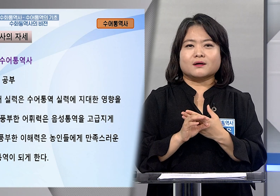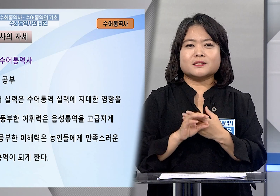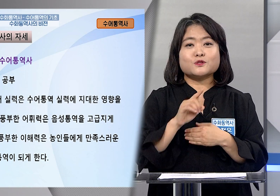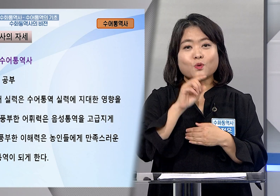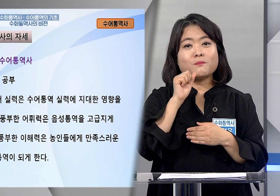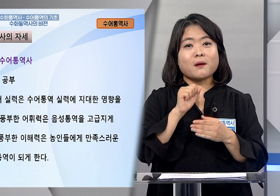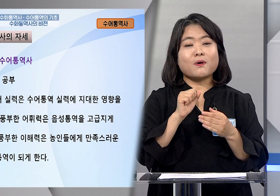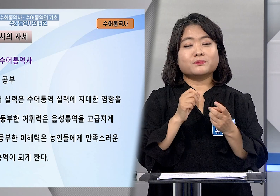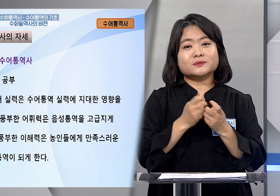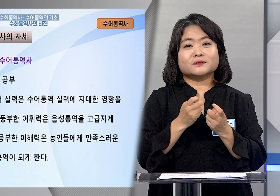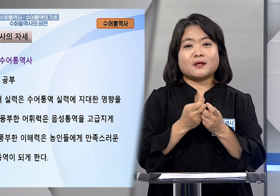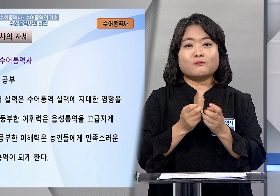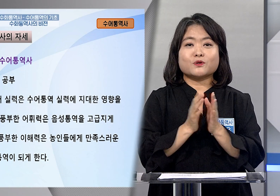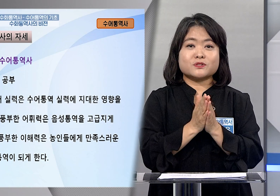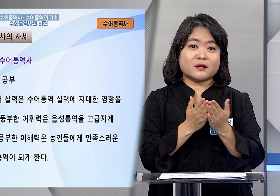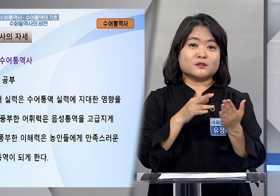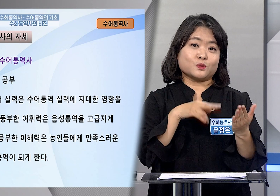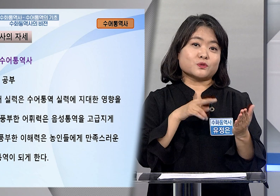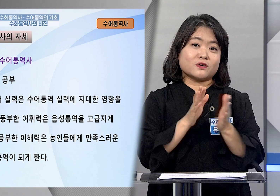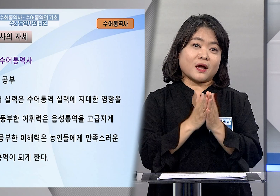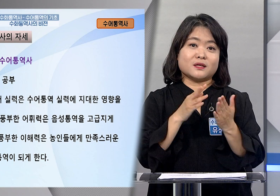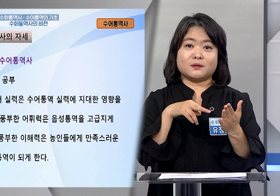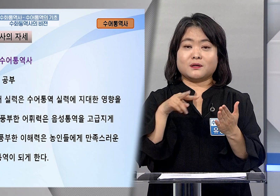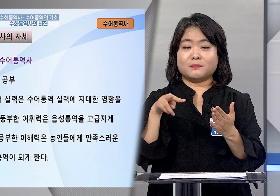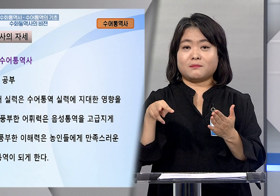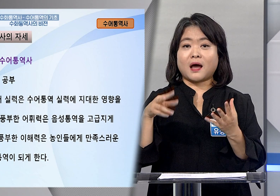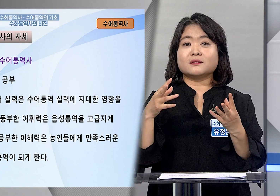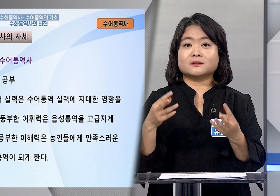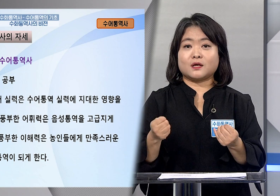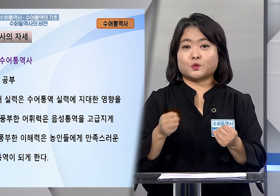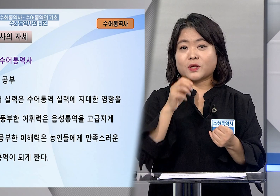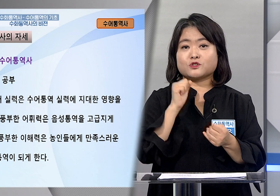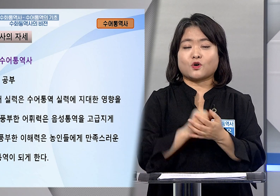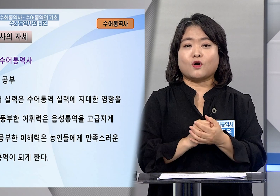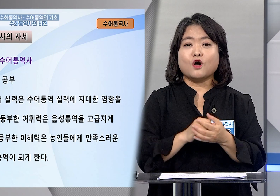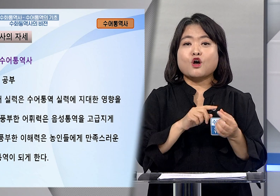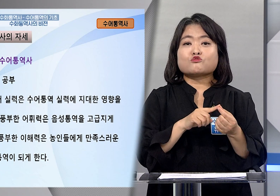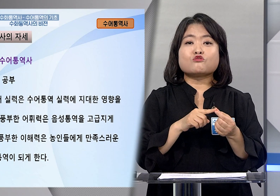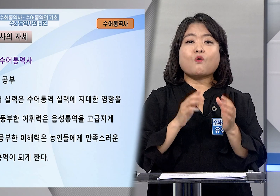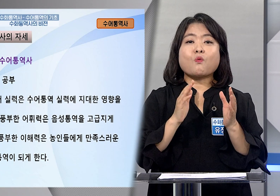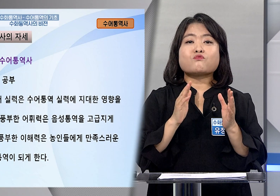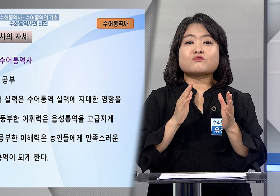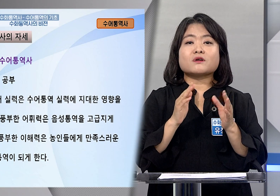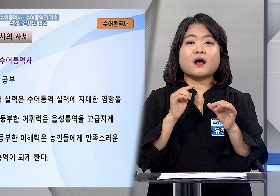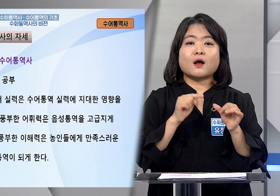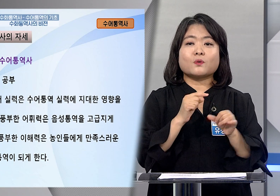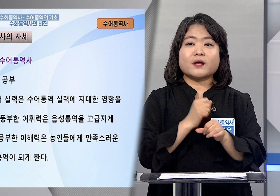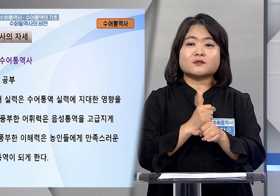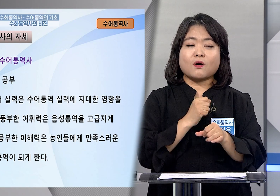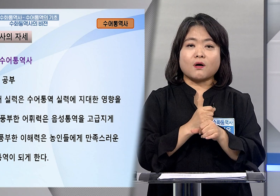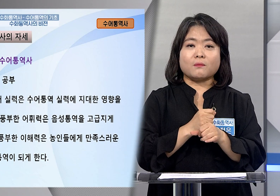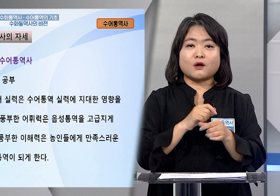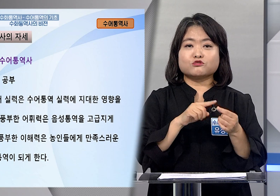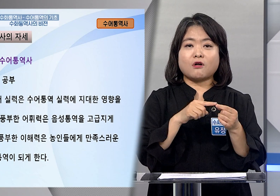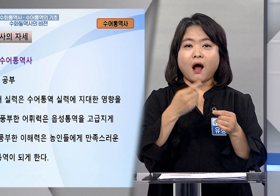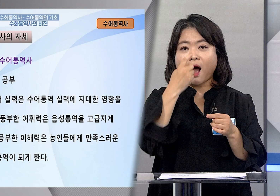제일 좋은 방법은 아무래도 책을 독서량이 많은 게 좋겠죠. 국어 공부를 하라고 해서 막 국어